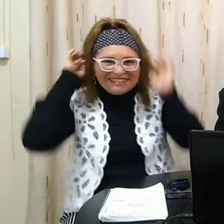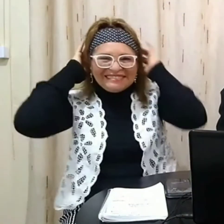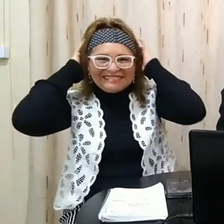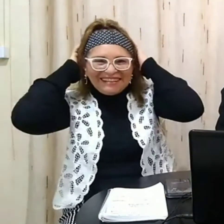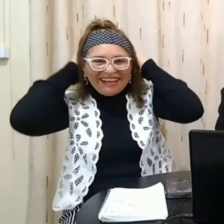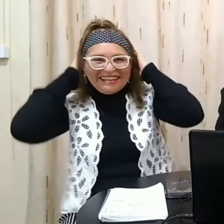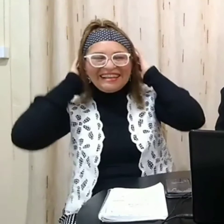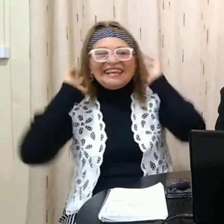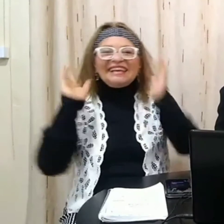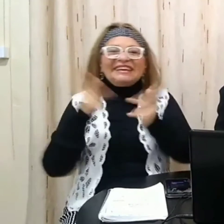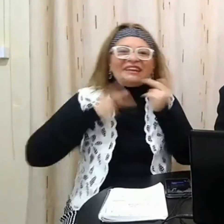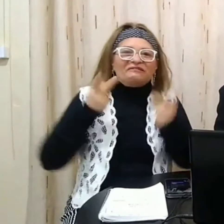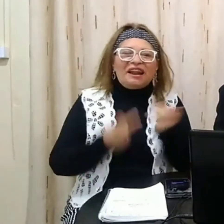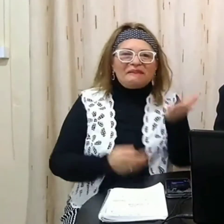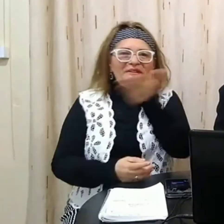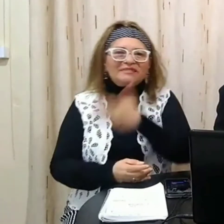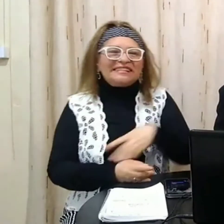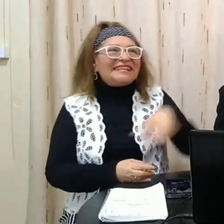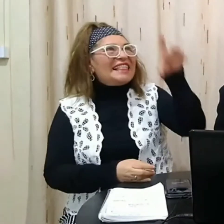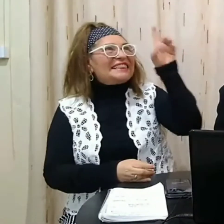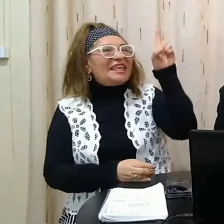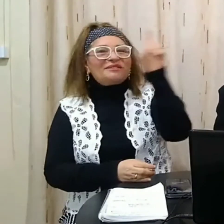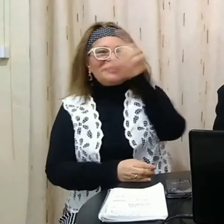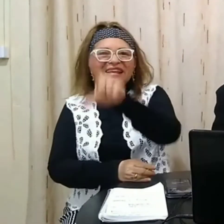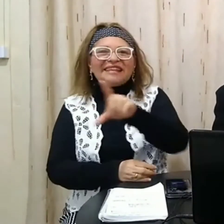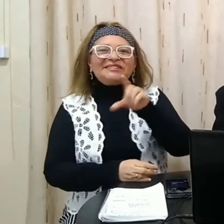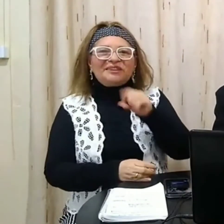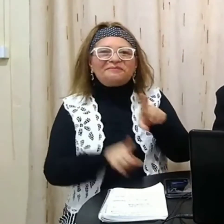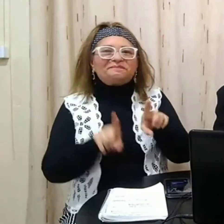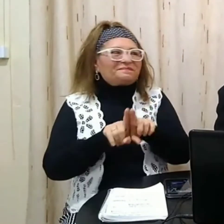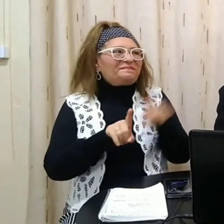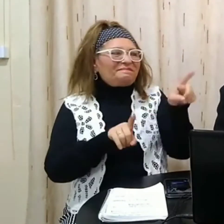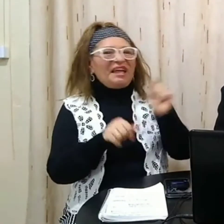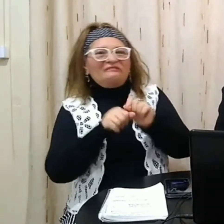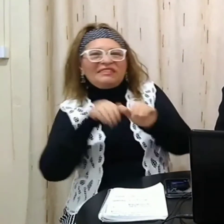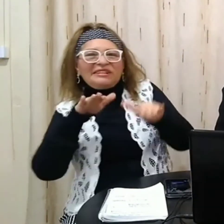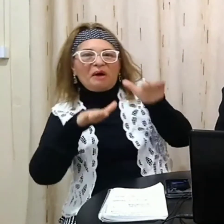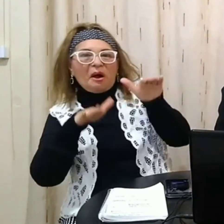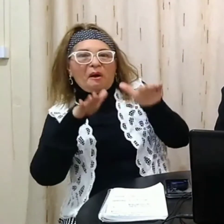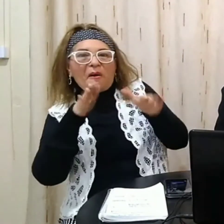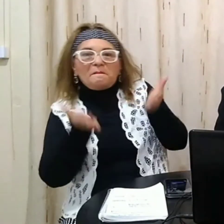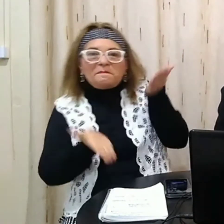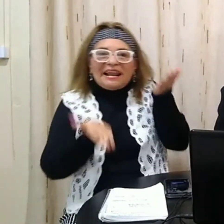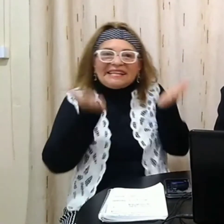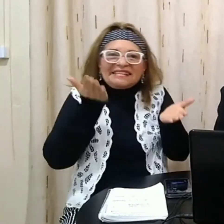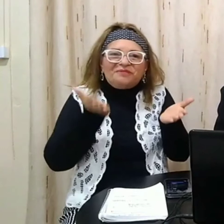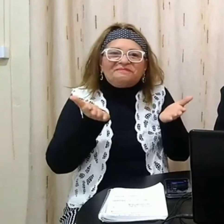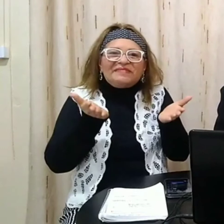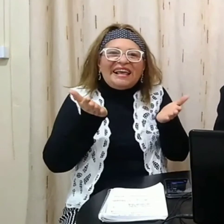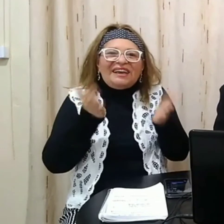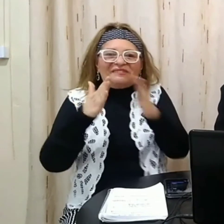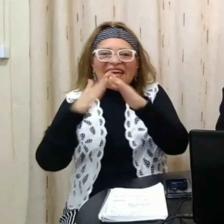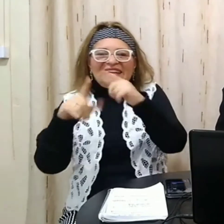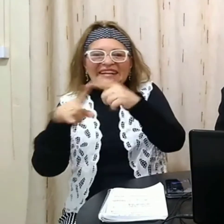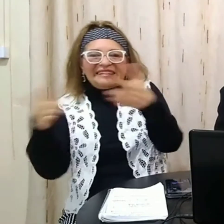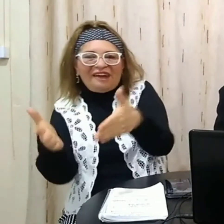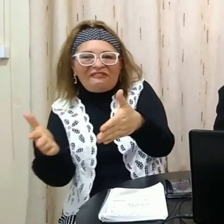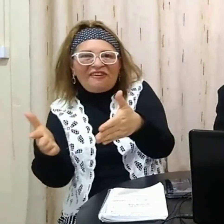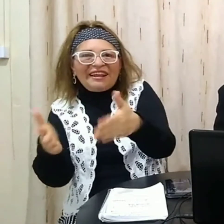dizer que Deus escolheu também, eu estou fazendo uma comparação aqui, Deus escolheu a igreja